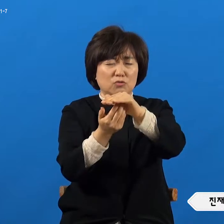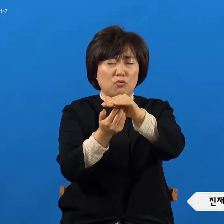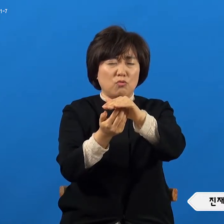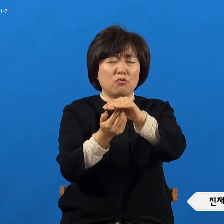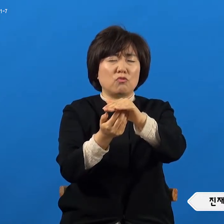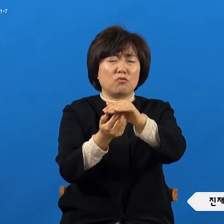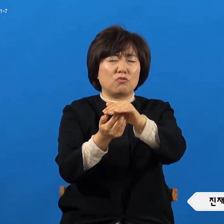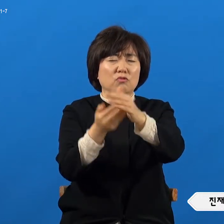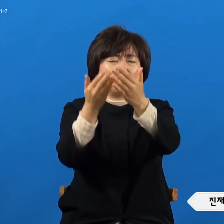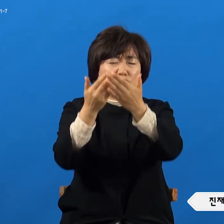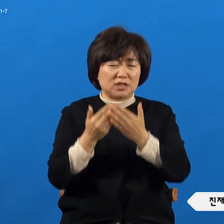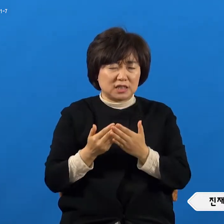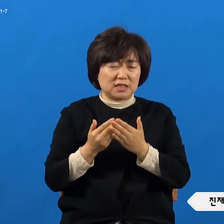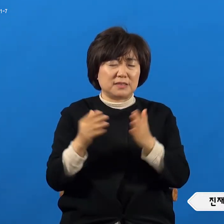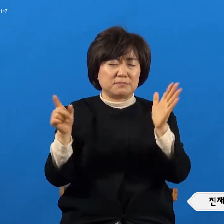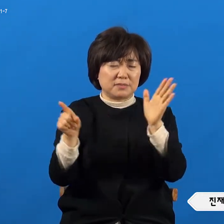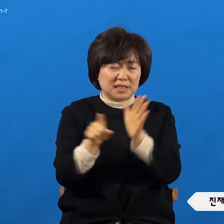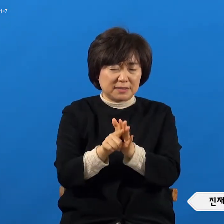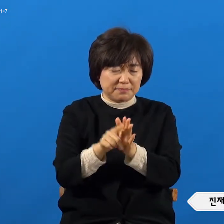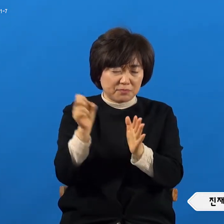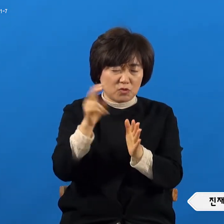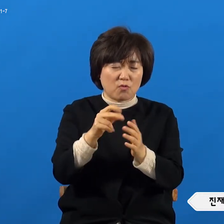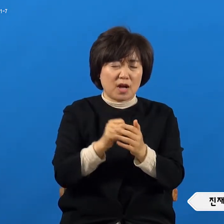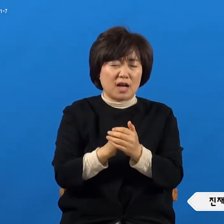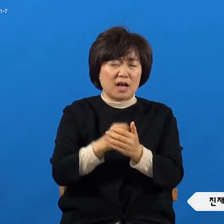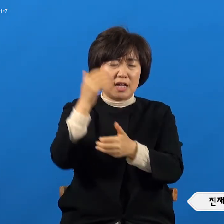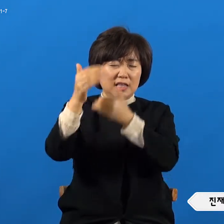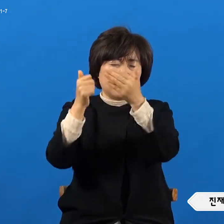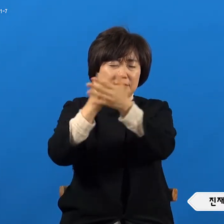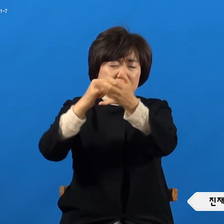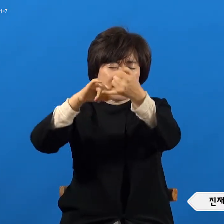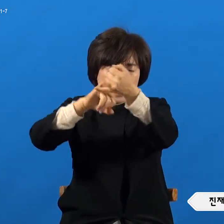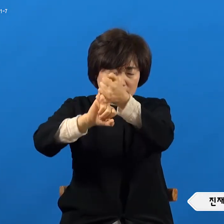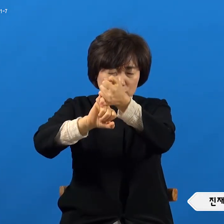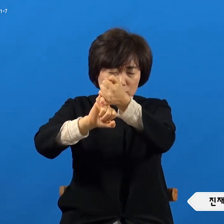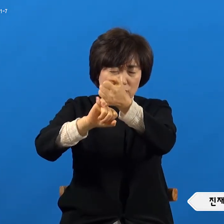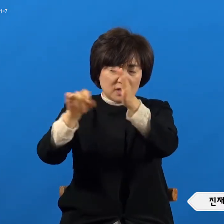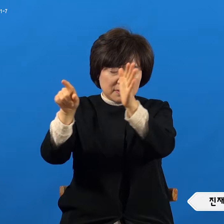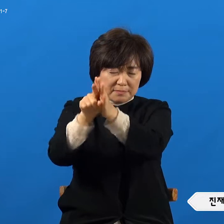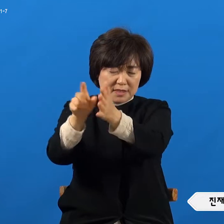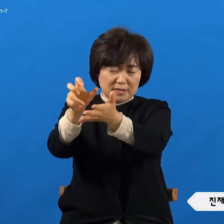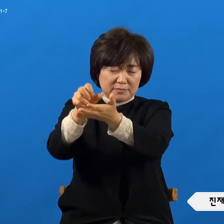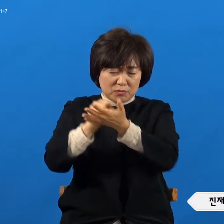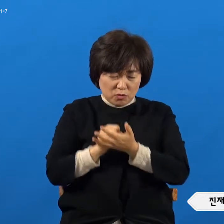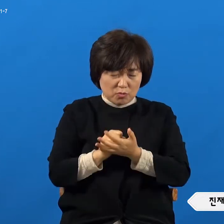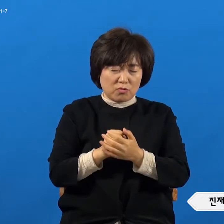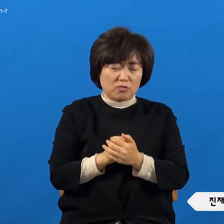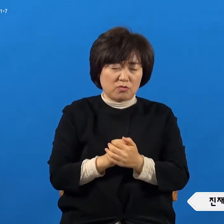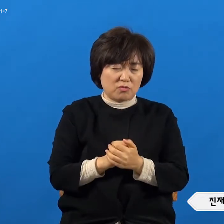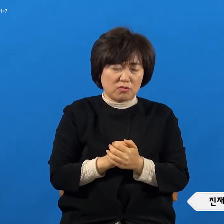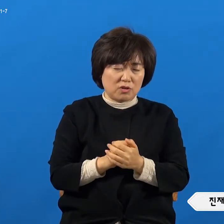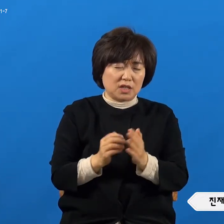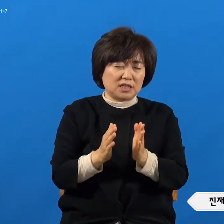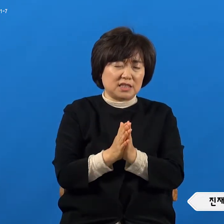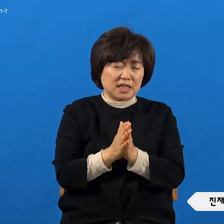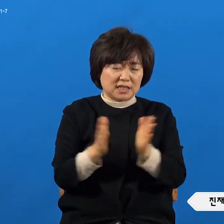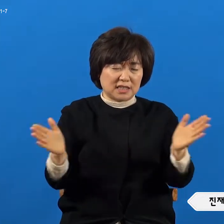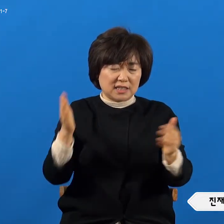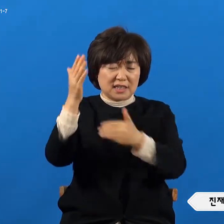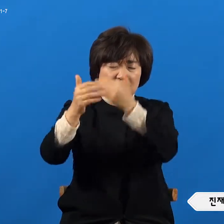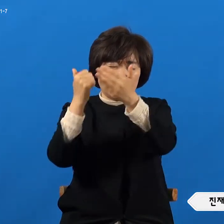대한 믿음과 주님의 약속을 믿음으로부터 하나님 시작되는 하나님의